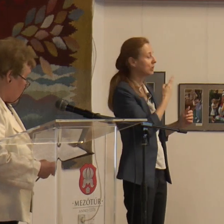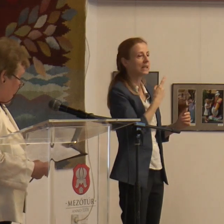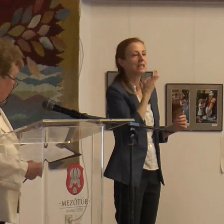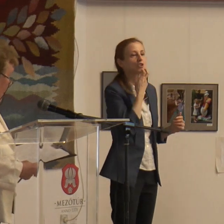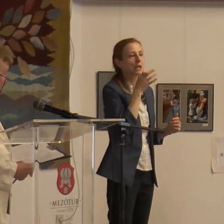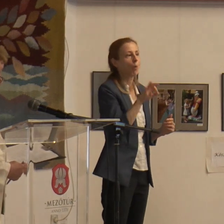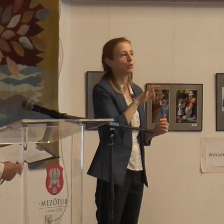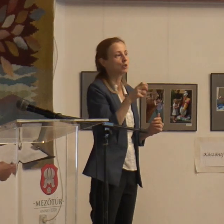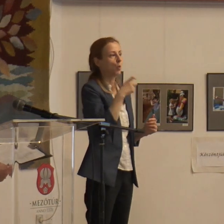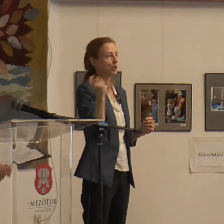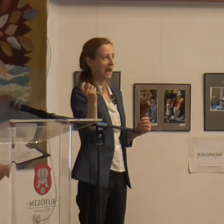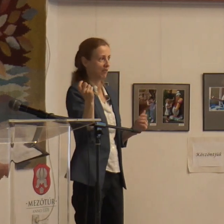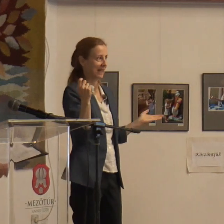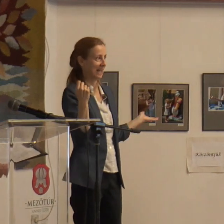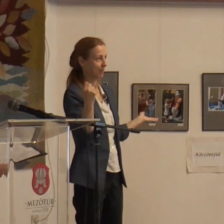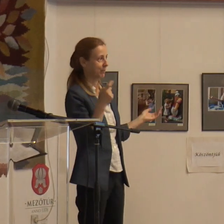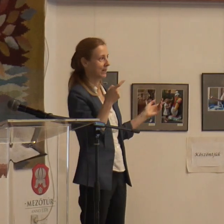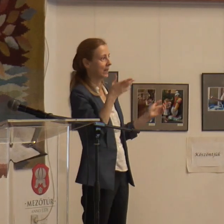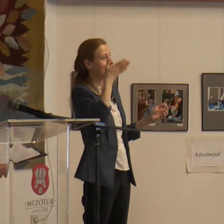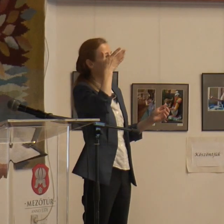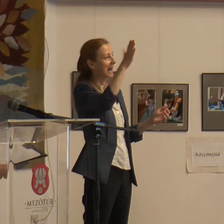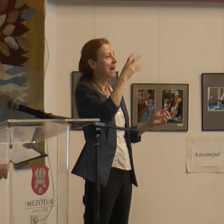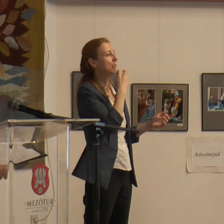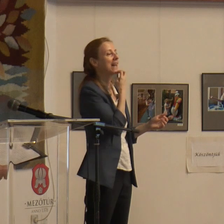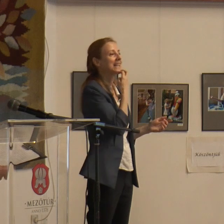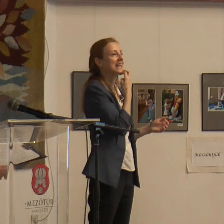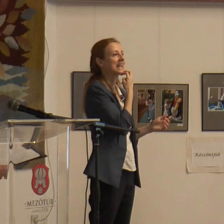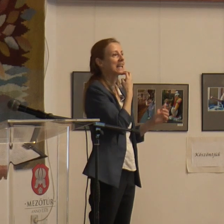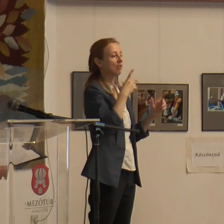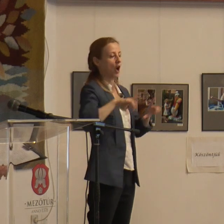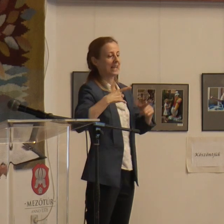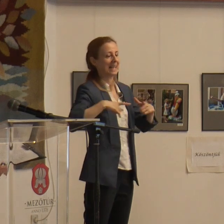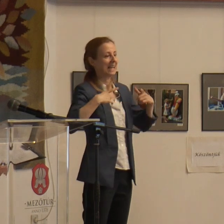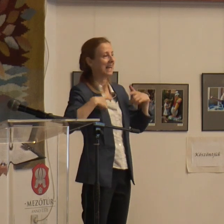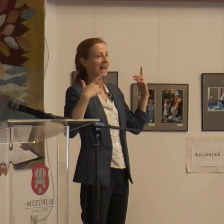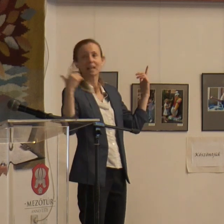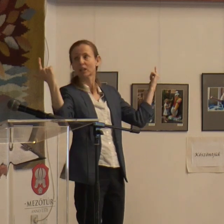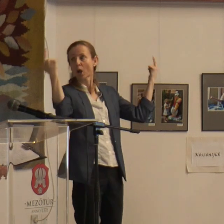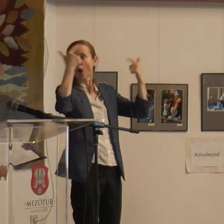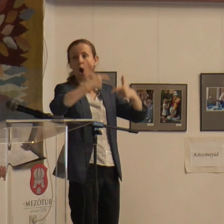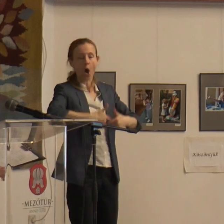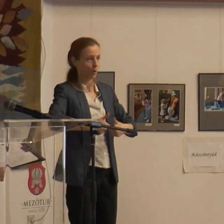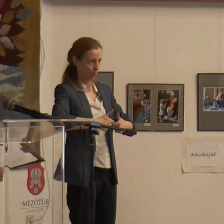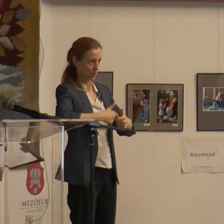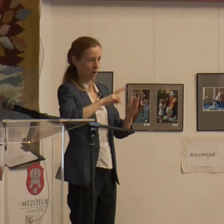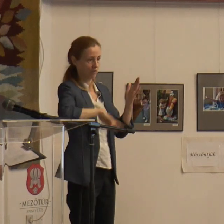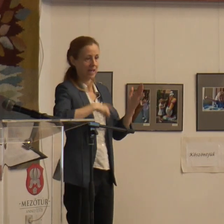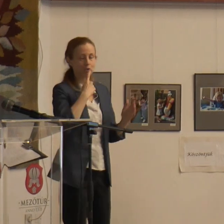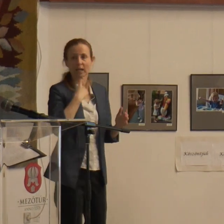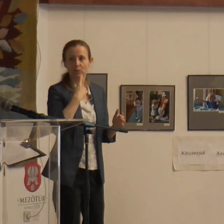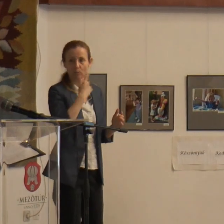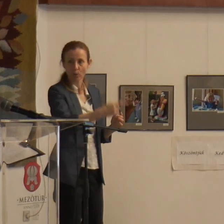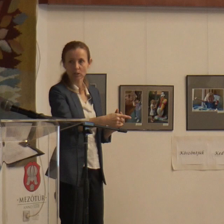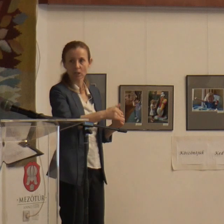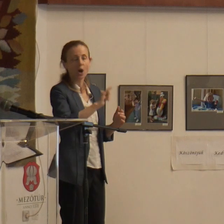Csikós Józsefné, Kárpáti Évától az Édesanyám című verset fogja elmondani.